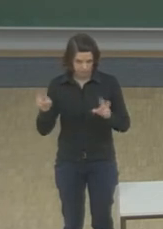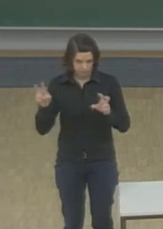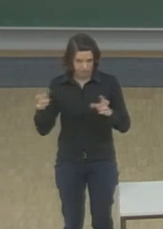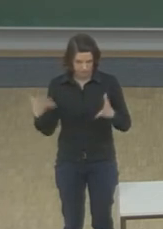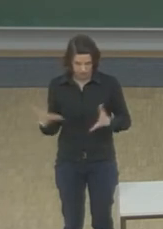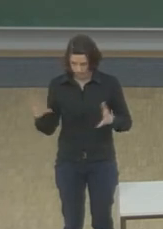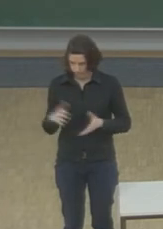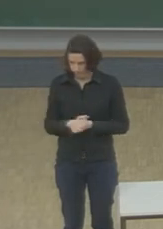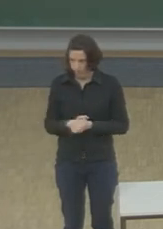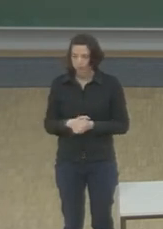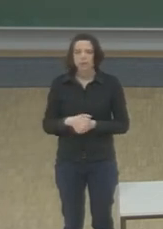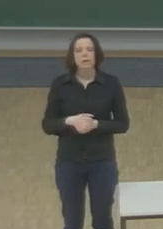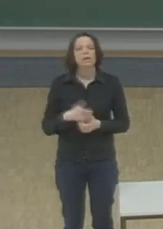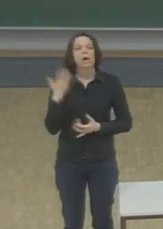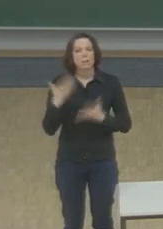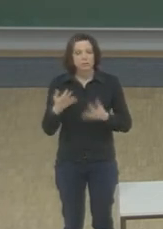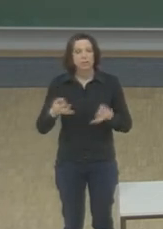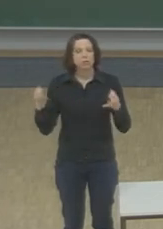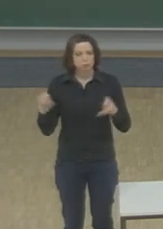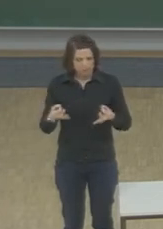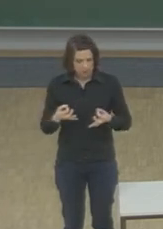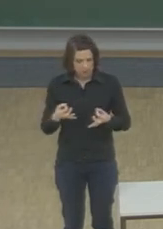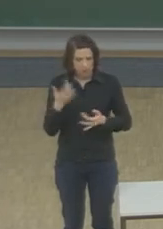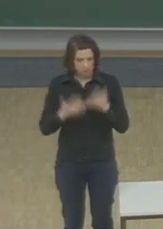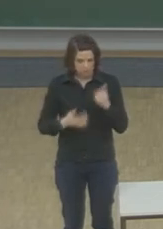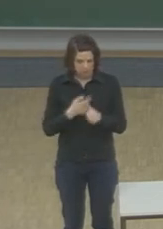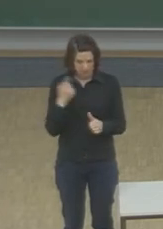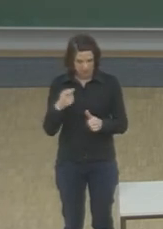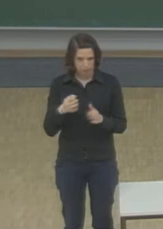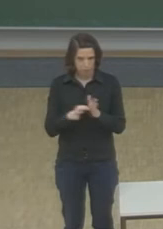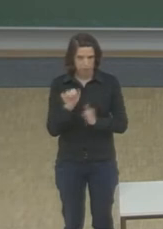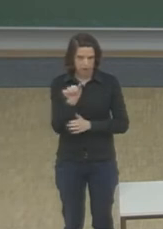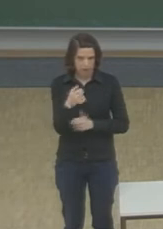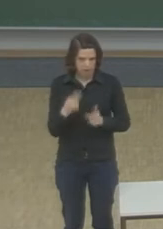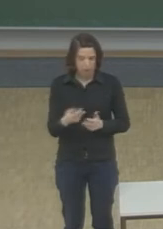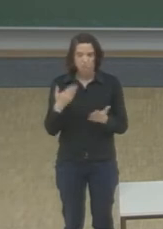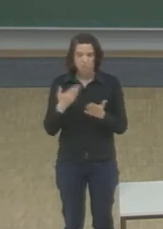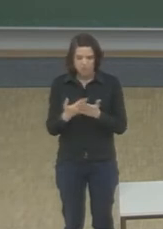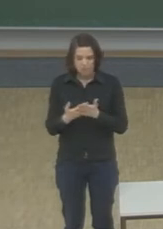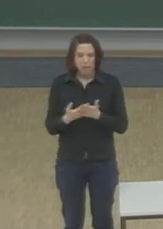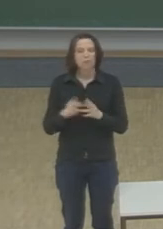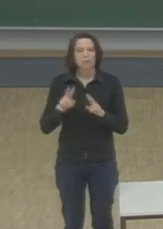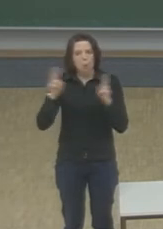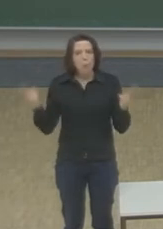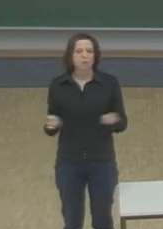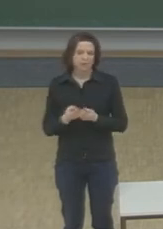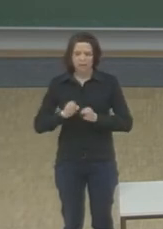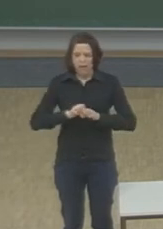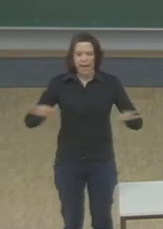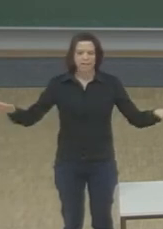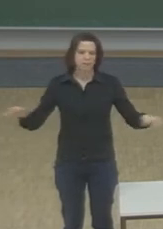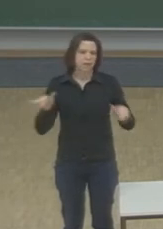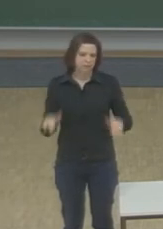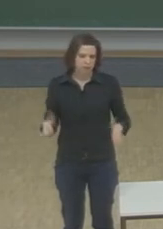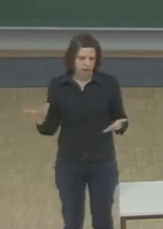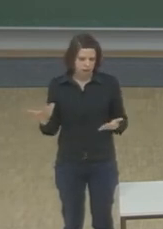In 1 ist die Mathematik als nützliche, brauchbare Disziplin angesprochen und tatsächlich ist sie in dieser Hinsicht von schier universeller Reichweite.